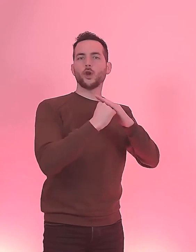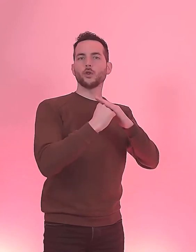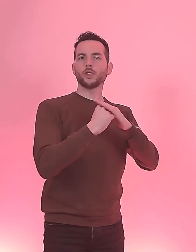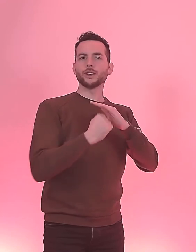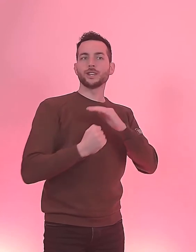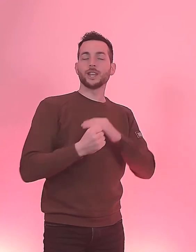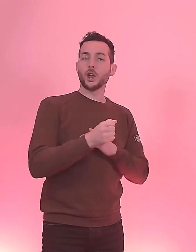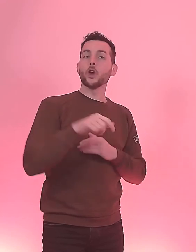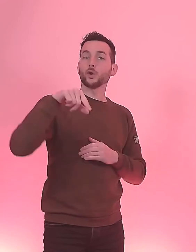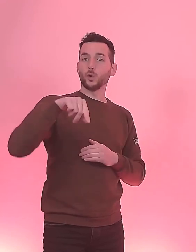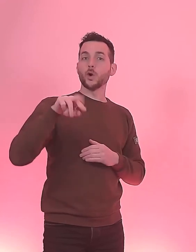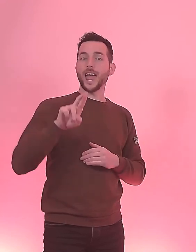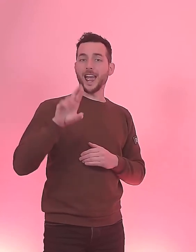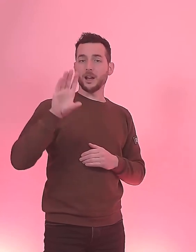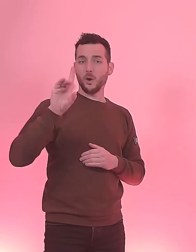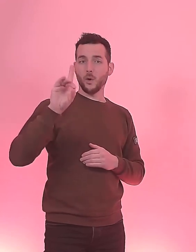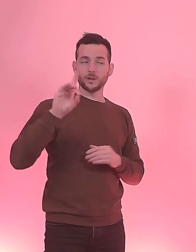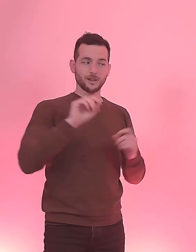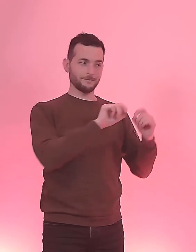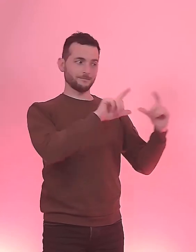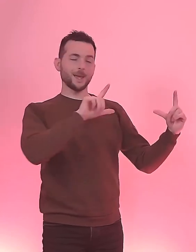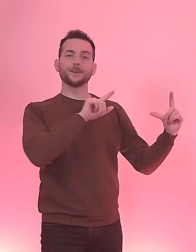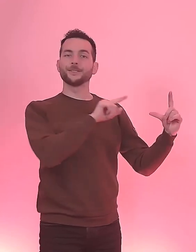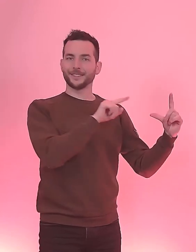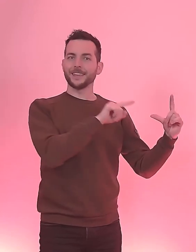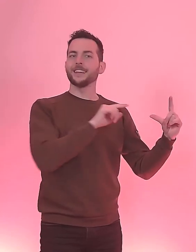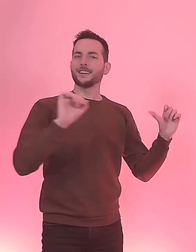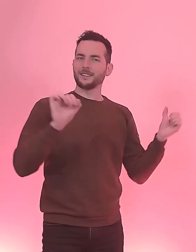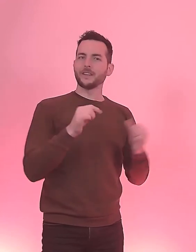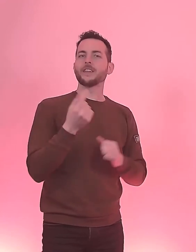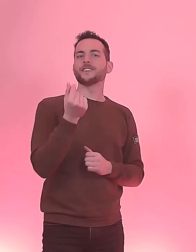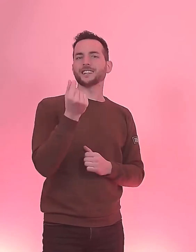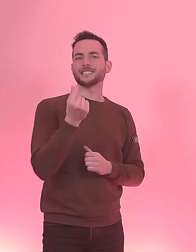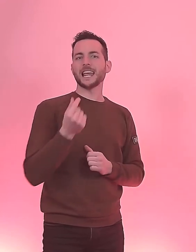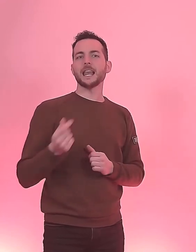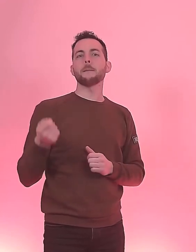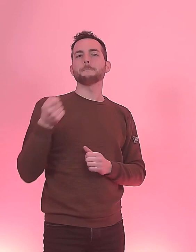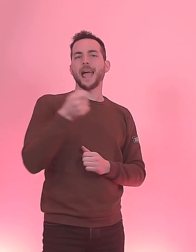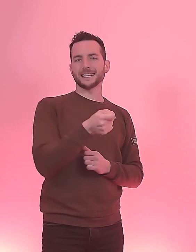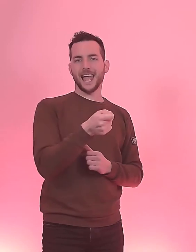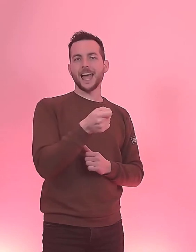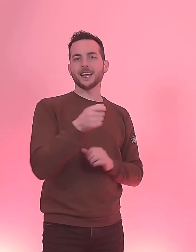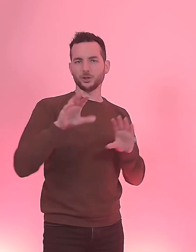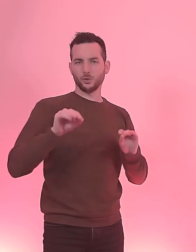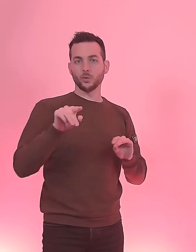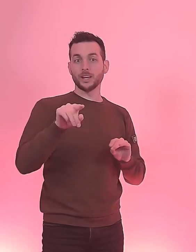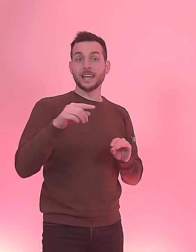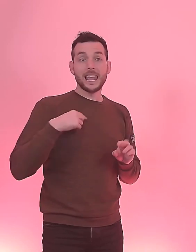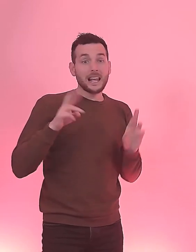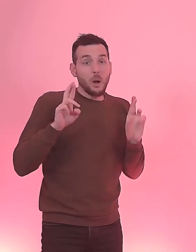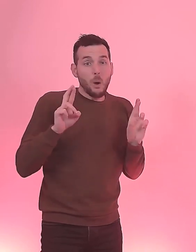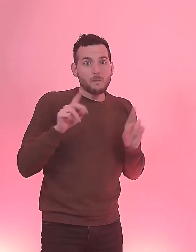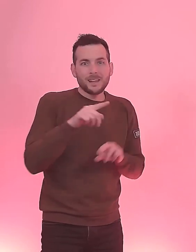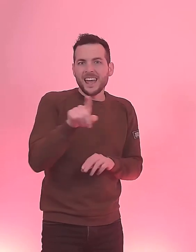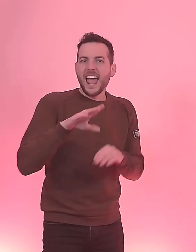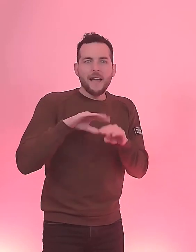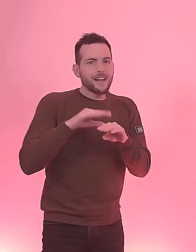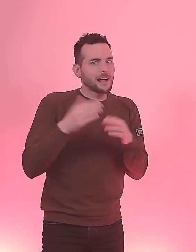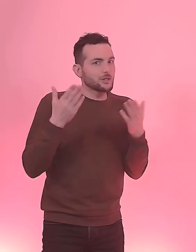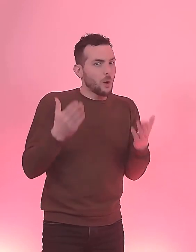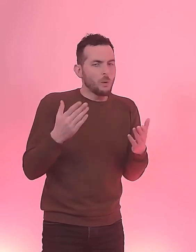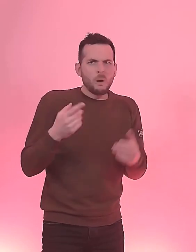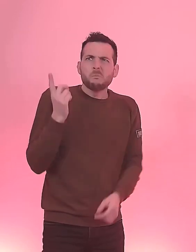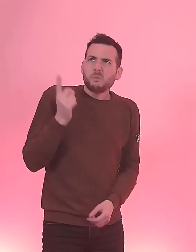hem de telefoon scannen een keer heel makkelijk ook een financiële bijdrage doen en ik hoop dat je dat niet als een moet je ervaart